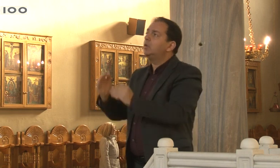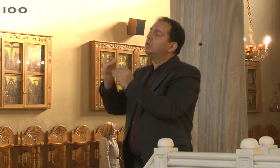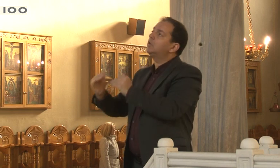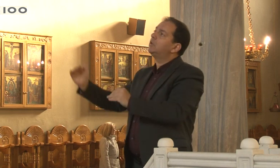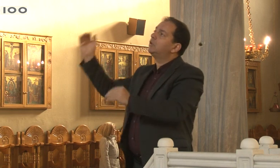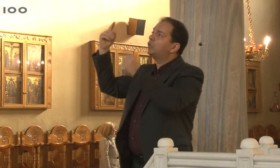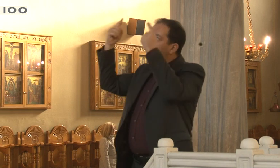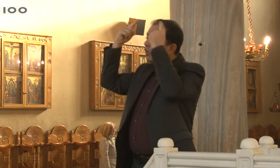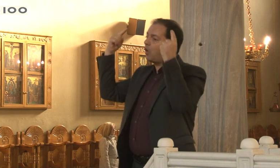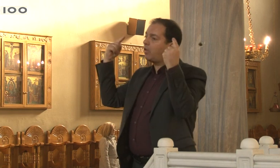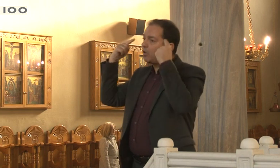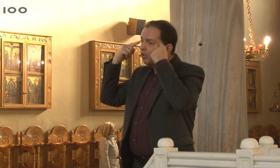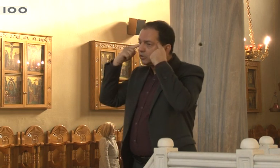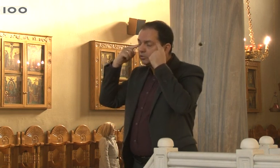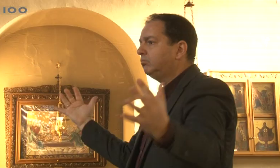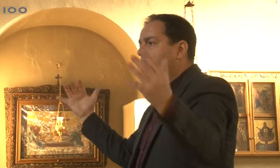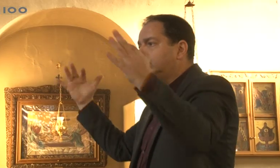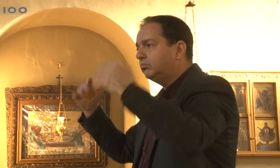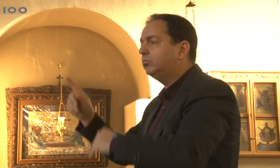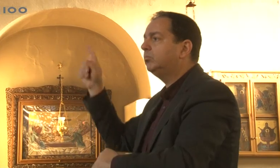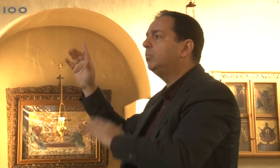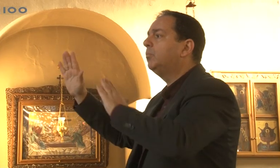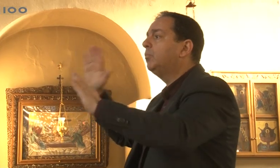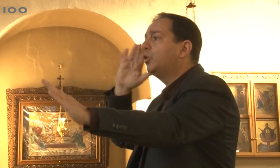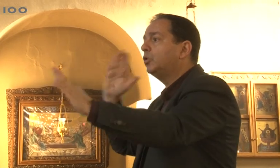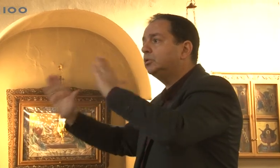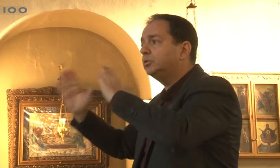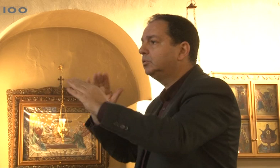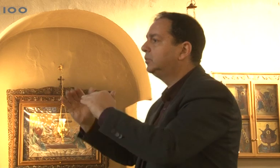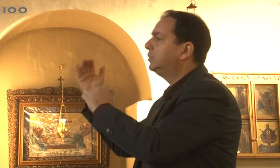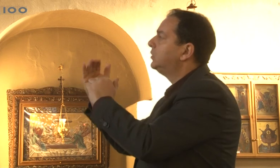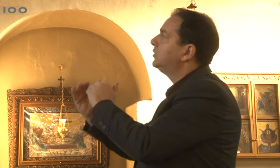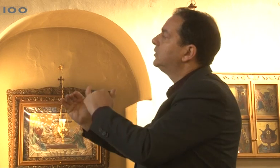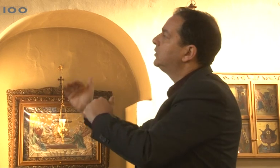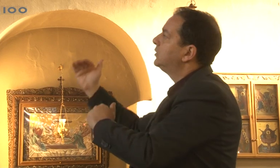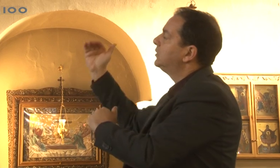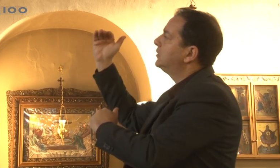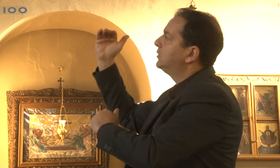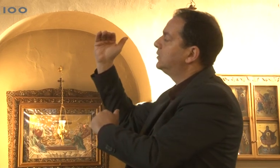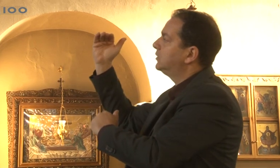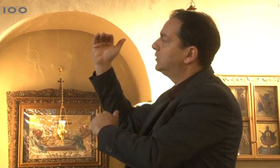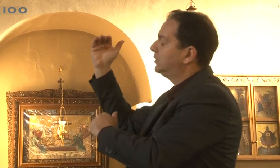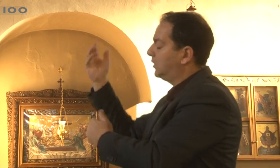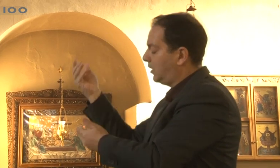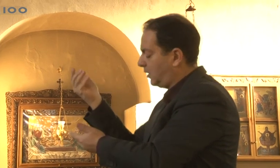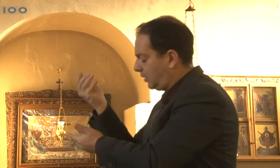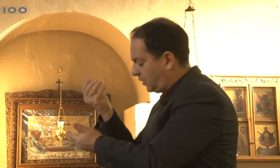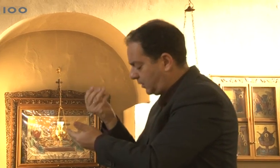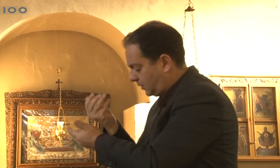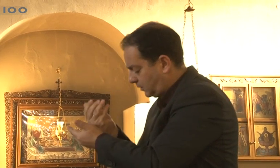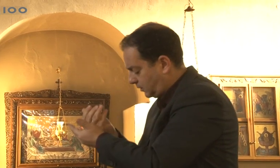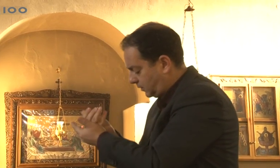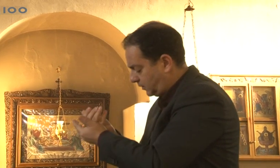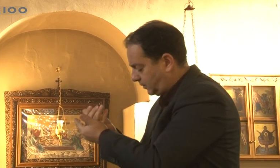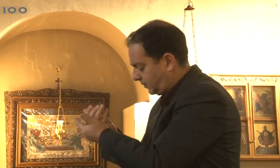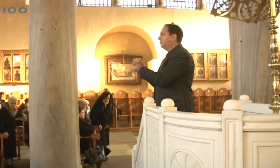Ο κύριος Στράτος Πατρινός, θεολόγος, εκπαιδευτικός και διερμηνέας, έκανε το ταξίδι από την Αθήνα προκειμένου να φέρει πιο κοντά το Θείο Λόγο σε αυτούς τους ανθρώπους,